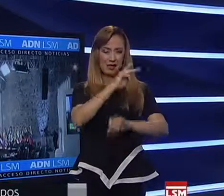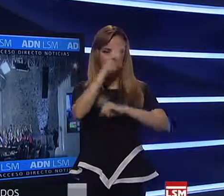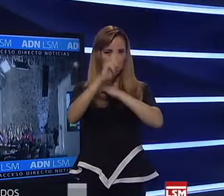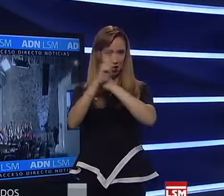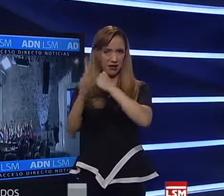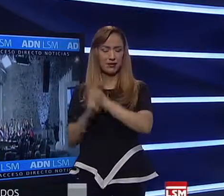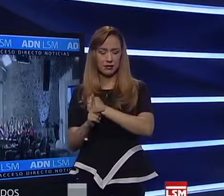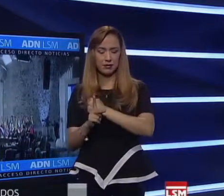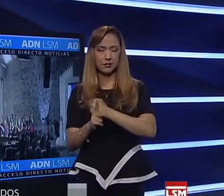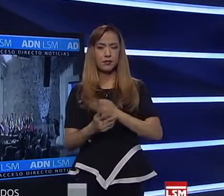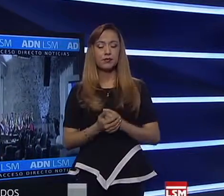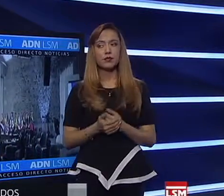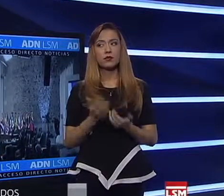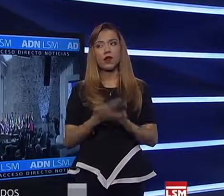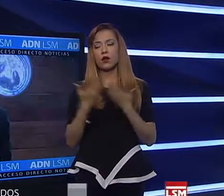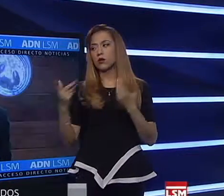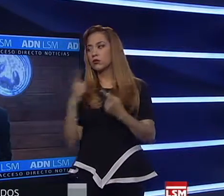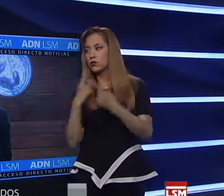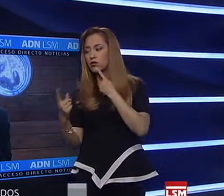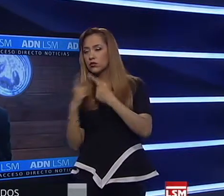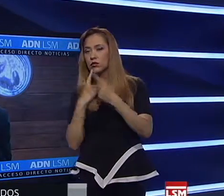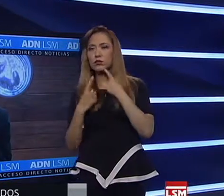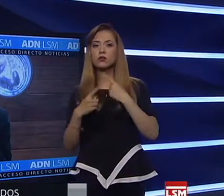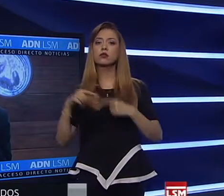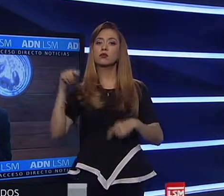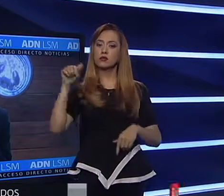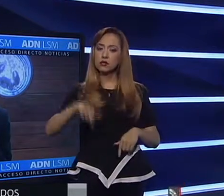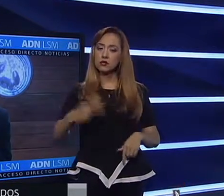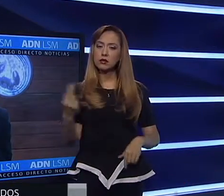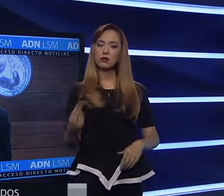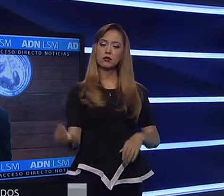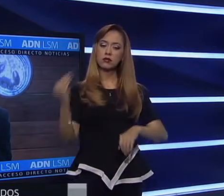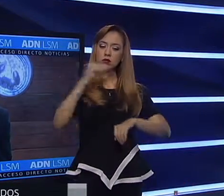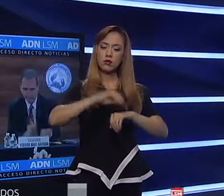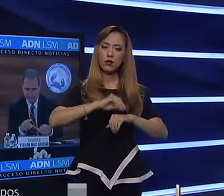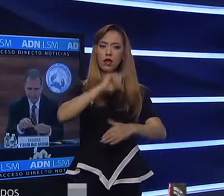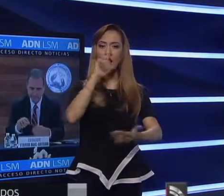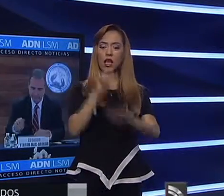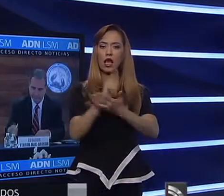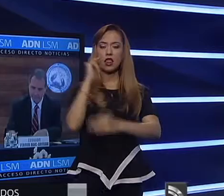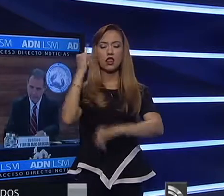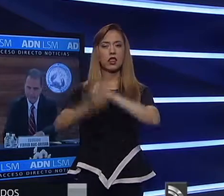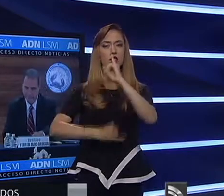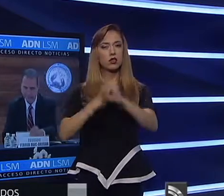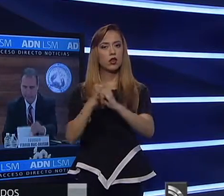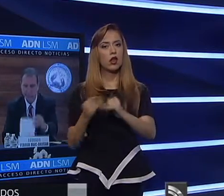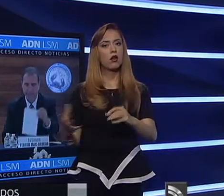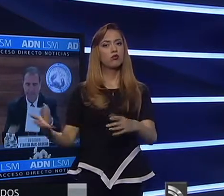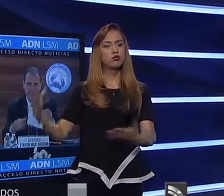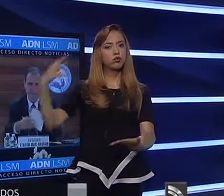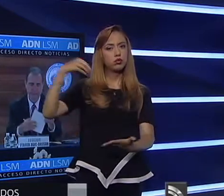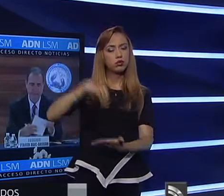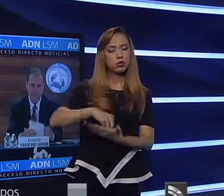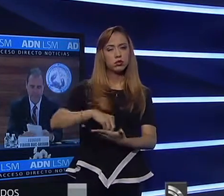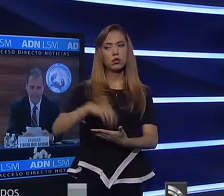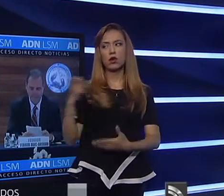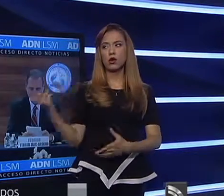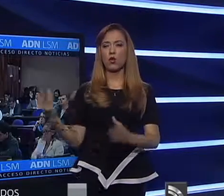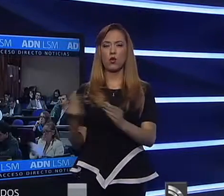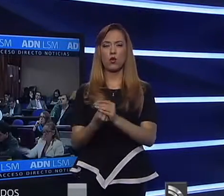ejercer control de convencionalidad, informó el juez Eduardo Ferrer MacGregor al participar en el diplomado que se realiza en la UNAM sobre el